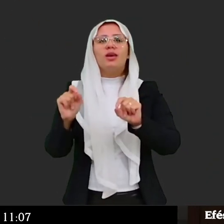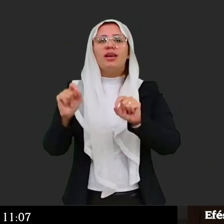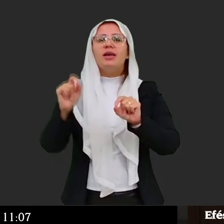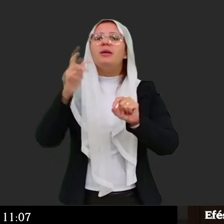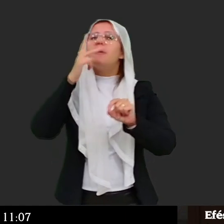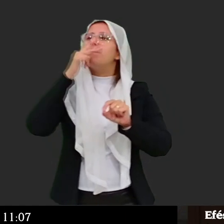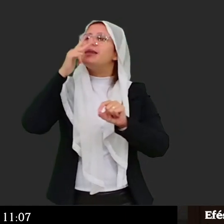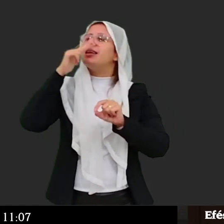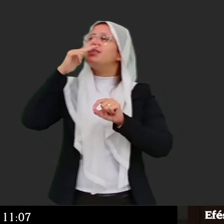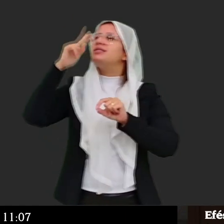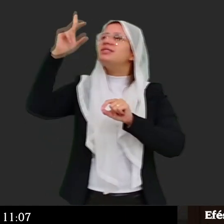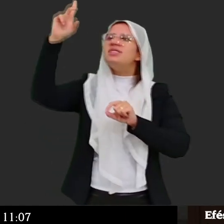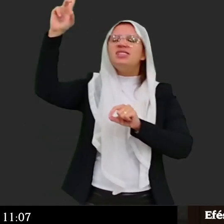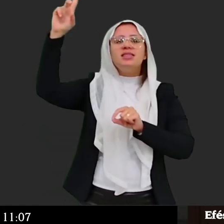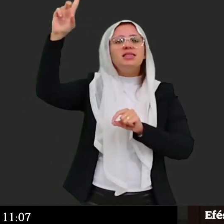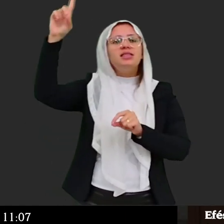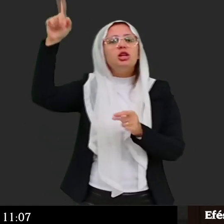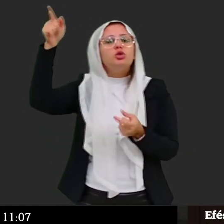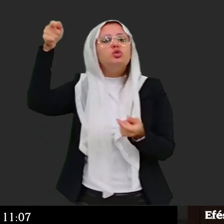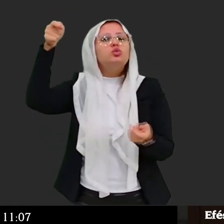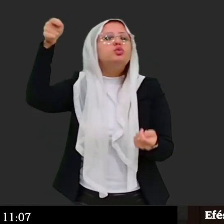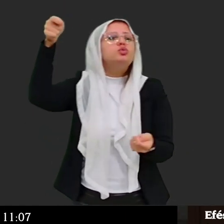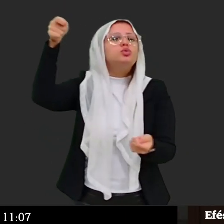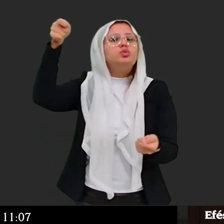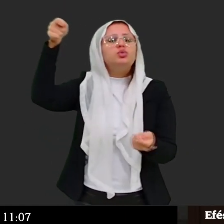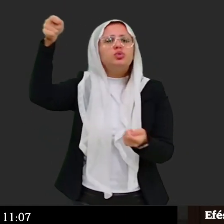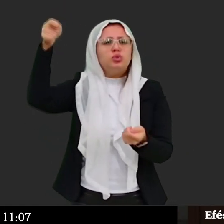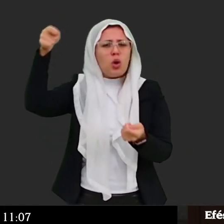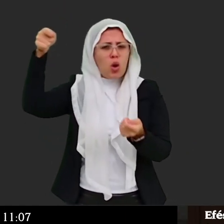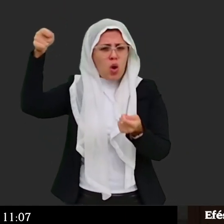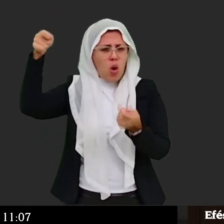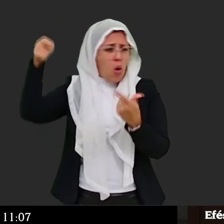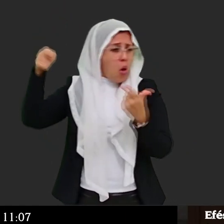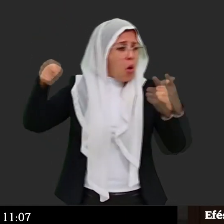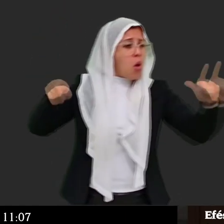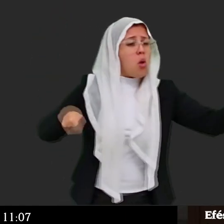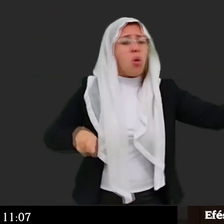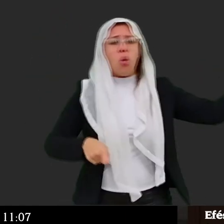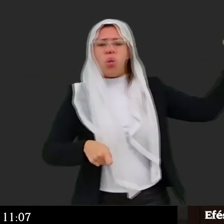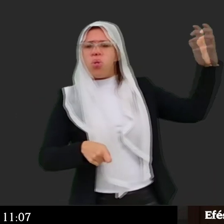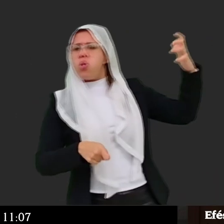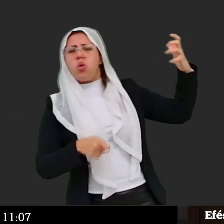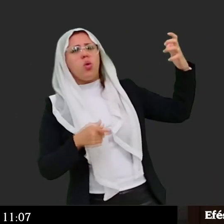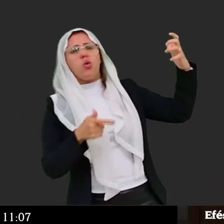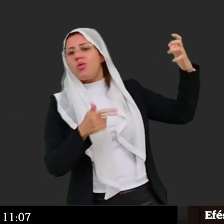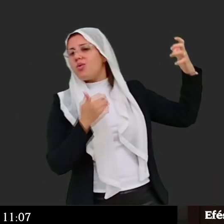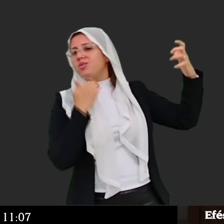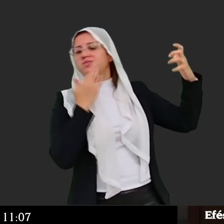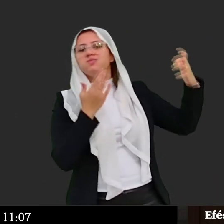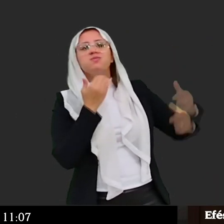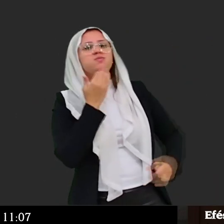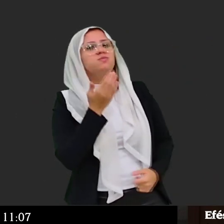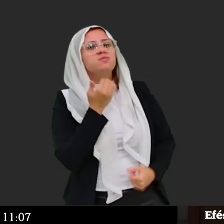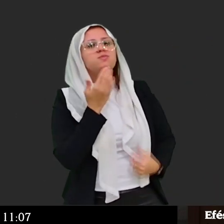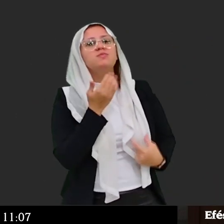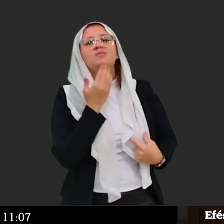pelo Espírito de Deus, e outro não terá lugar na nossa vida,